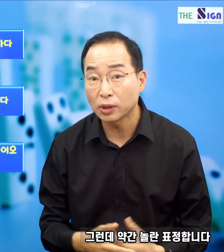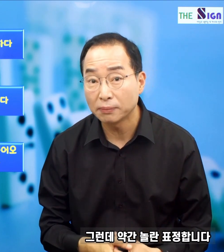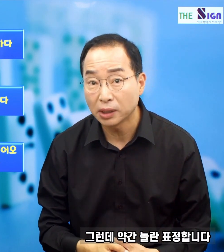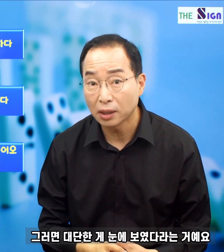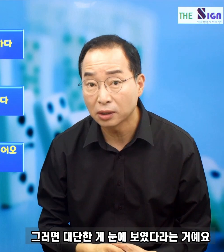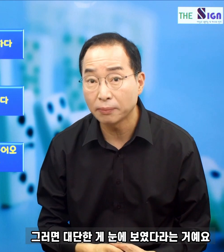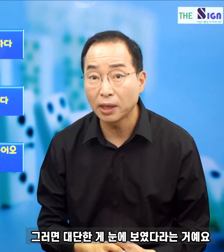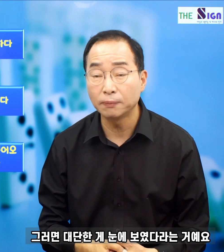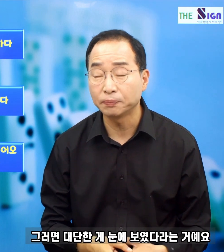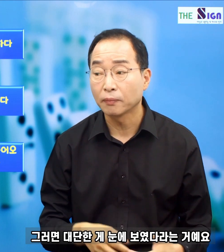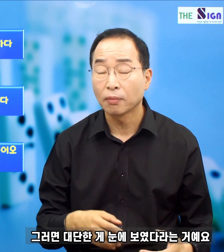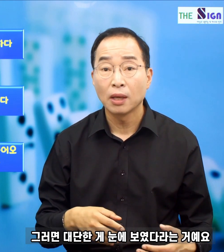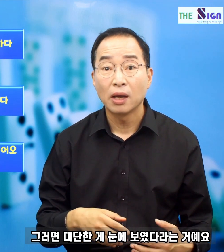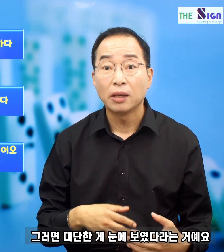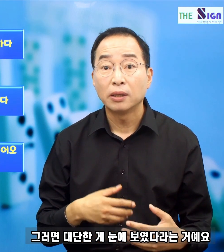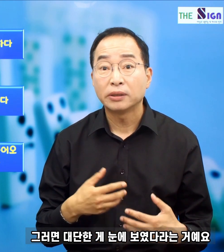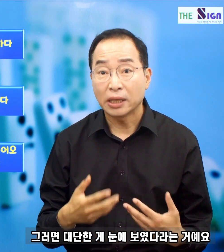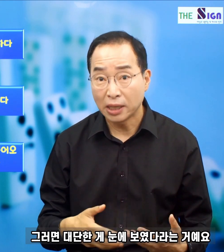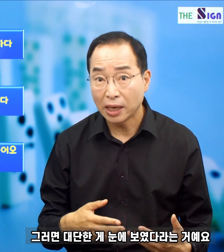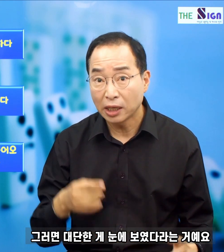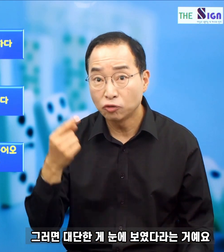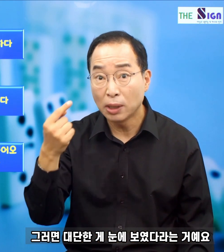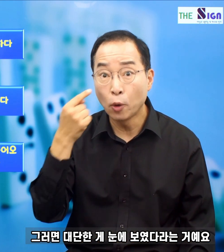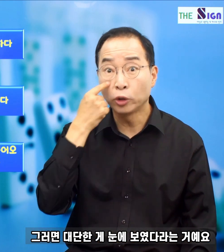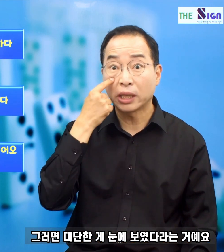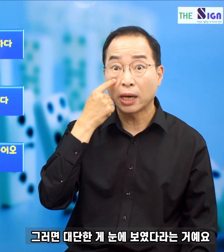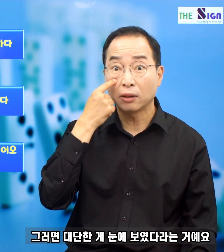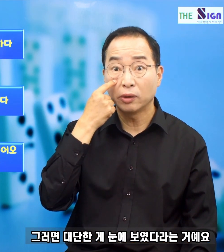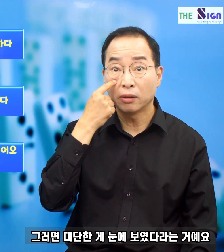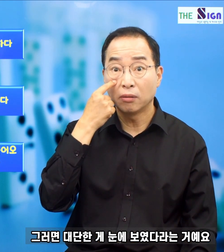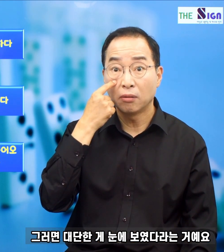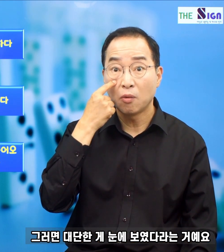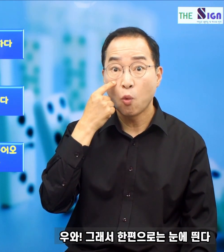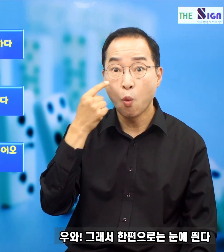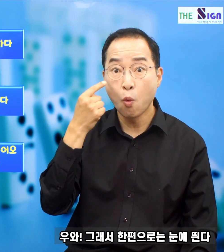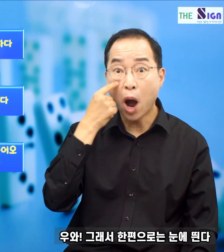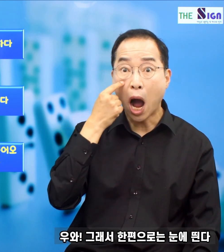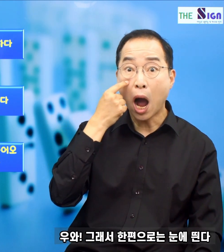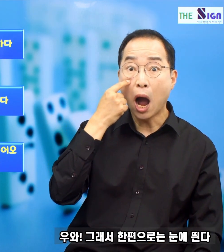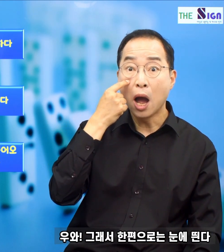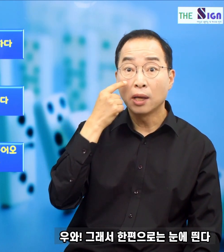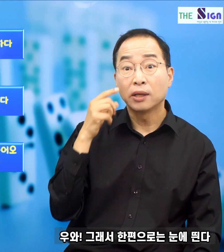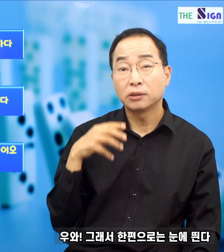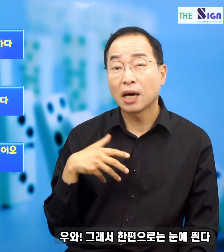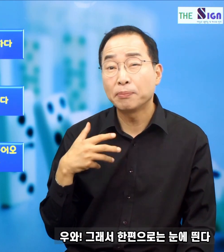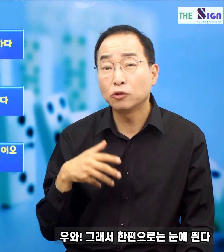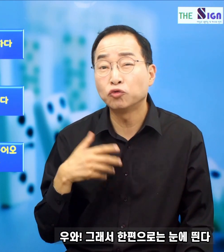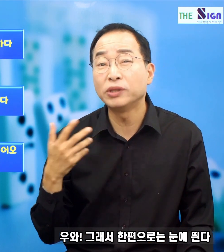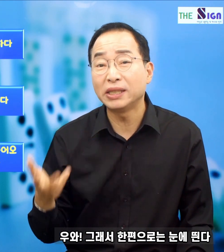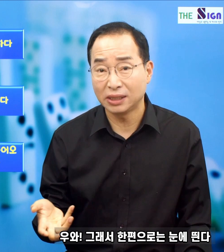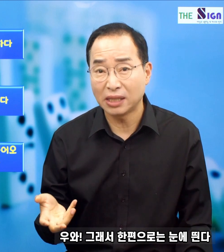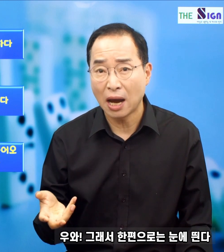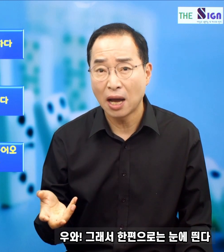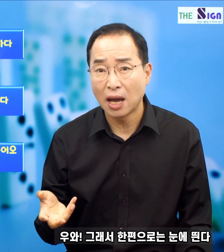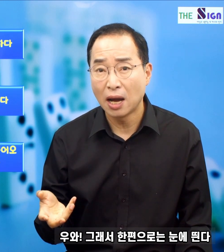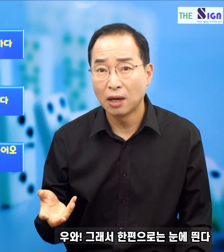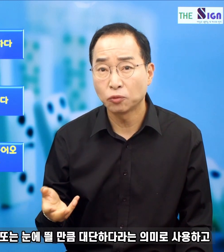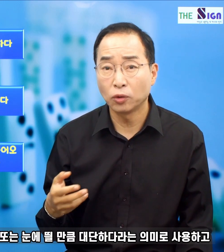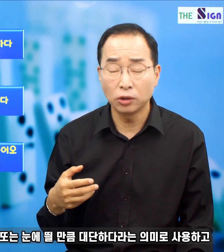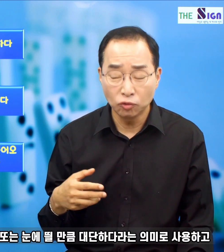표정합니다. 그러면 대단한 게 눈에 보였다라는 거예요. 우와. 그래서 한편은 눈에 띈다 또는